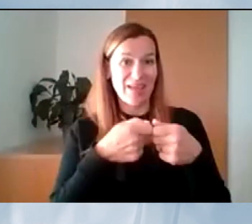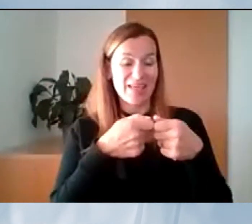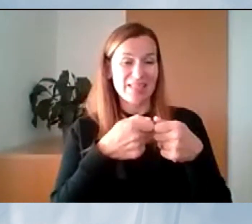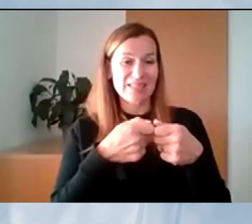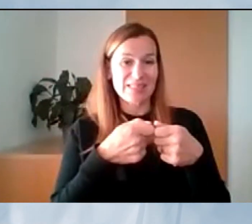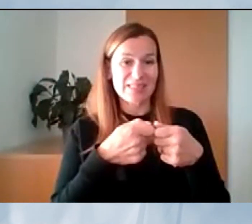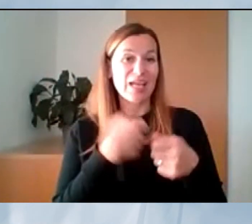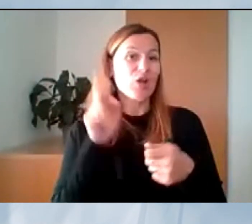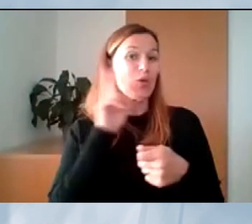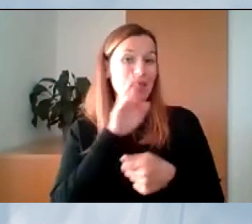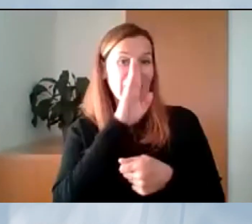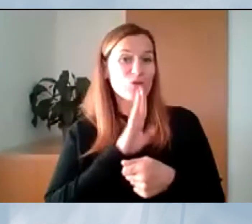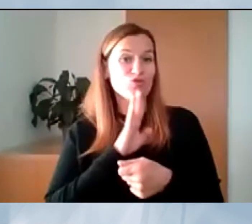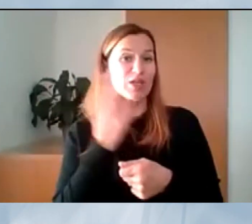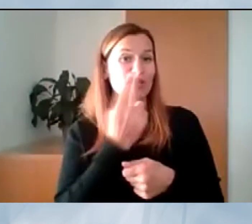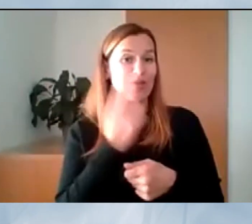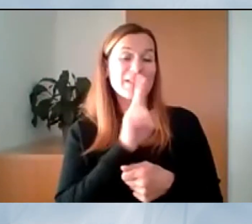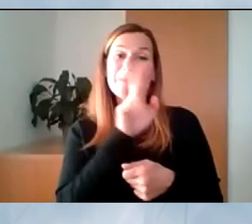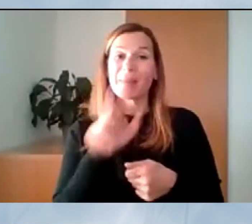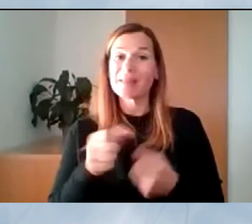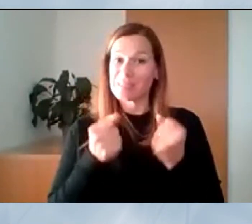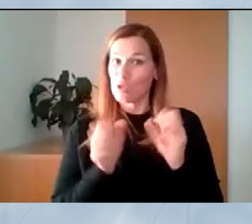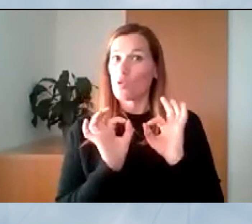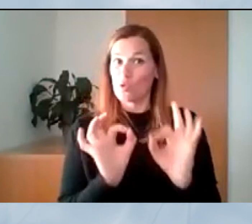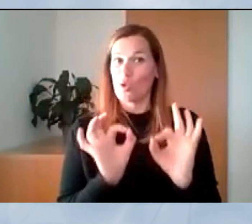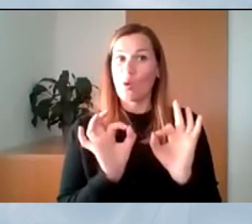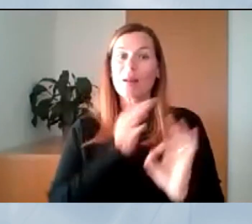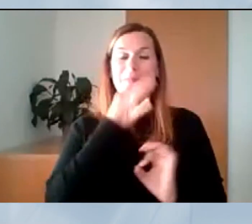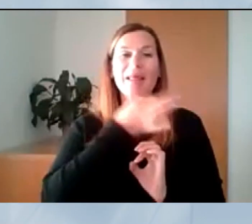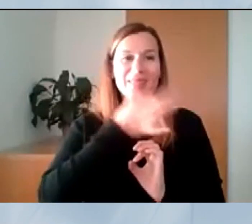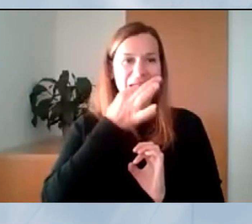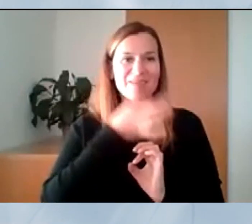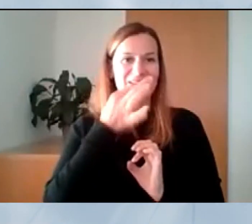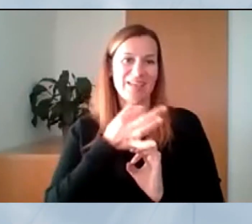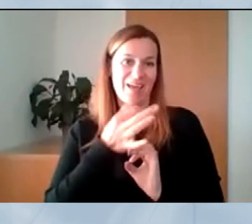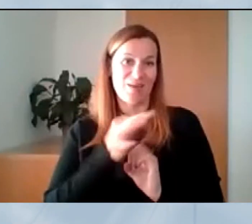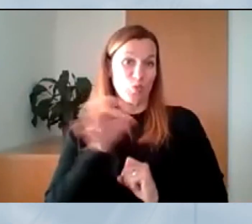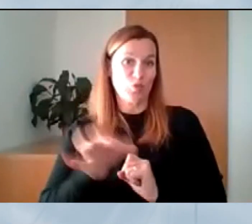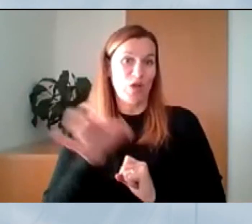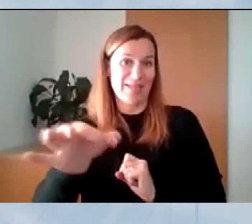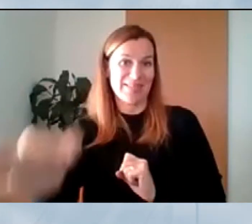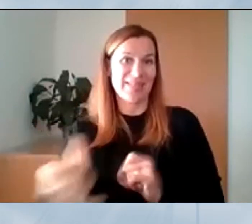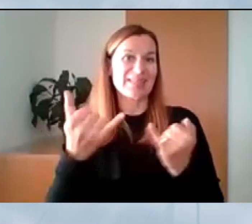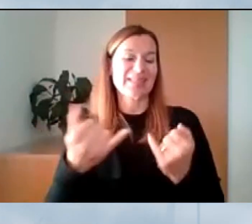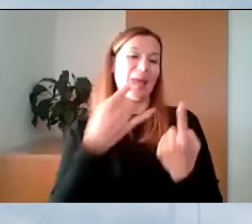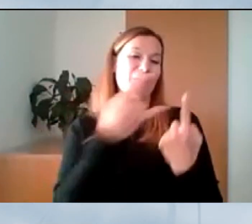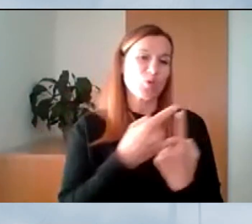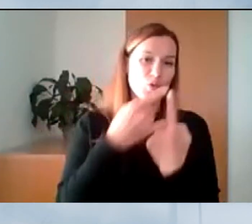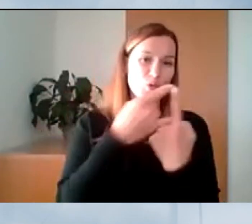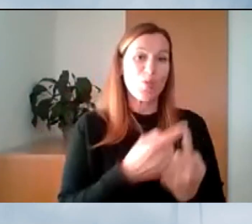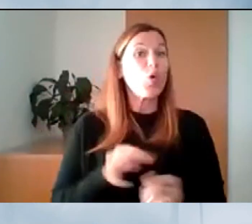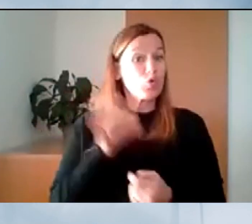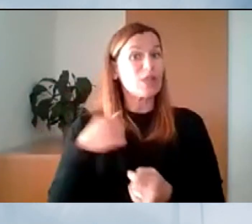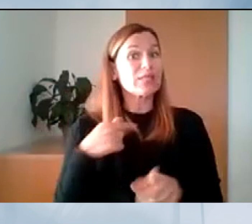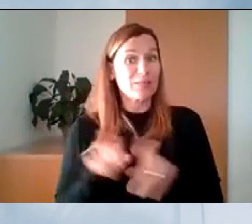pri Zvezi gluhih in naglušnih Slovenije, imate zelo dobra predavanja včasih, zdaj po